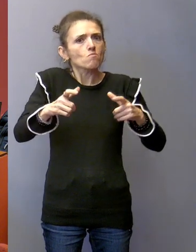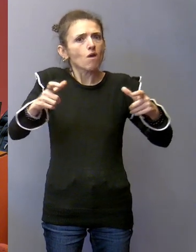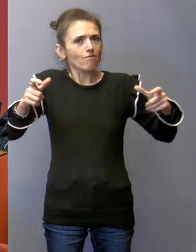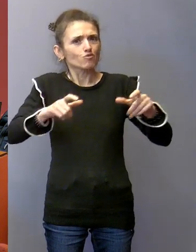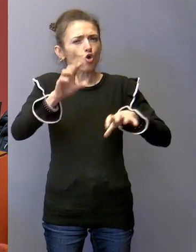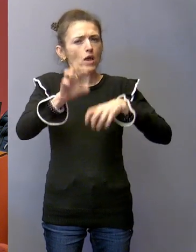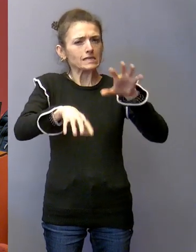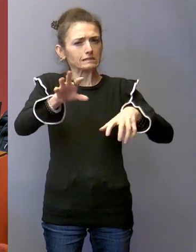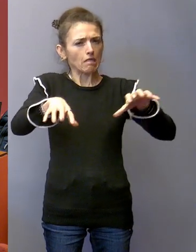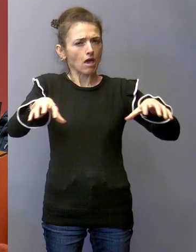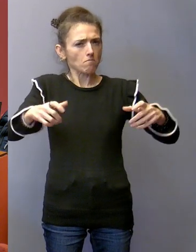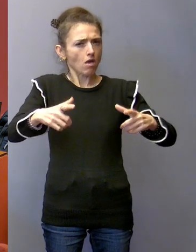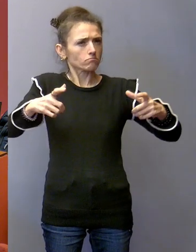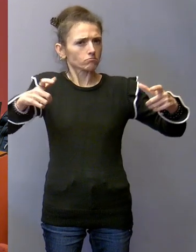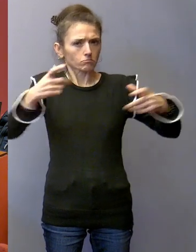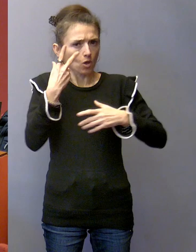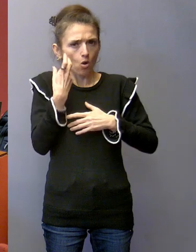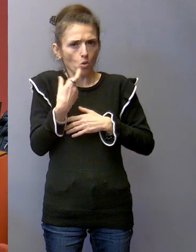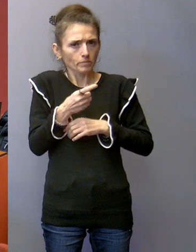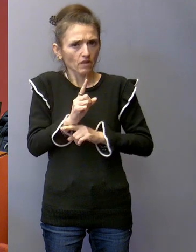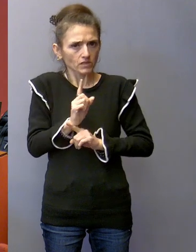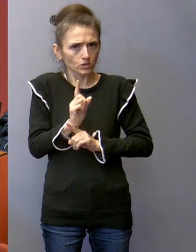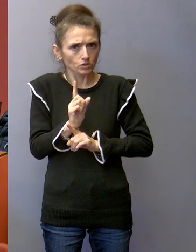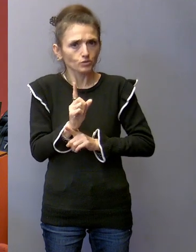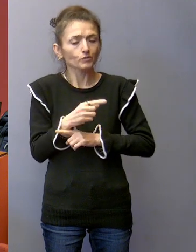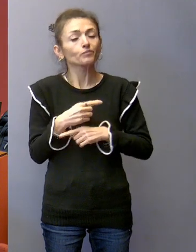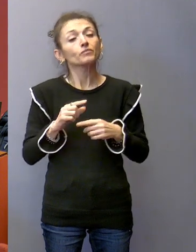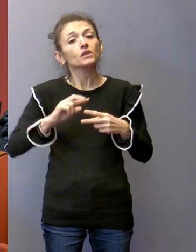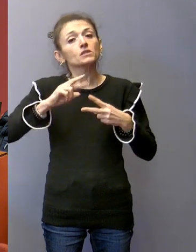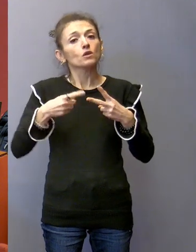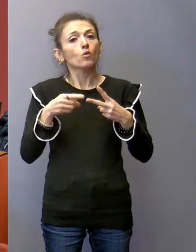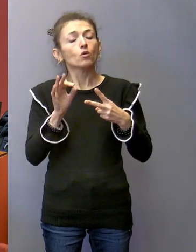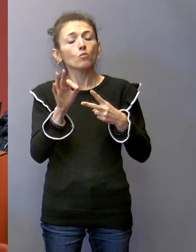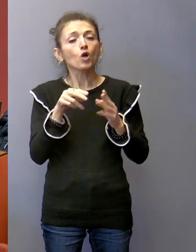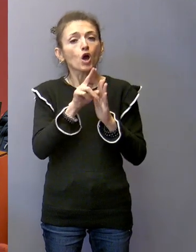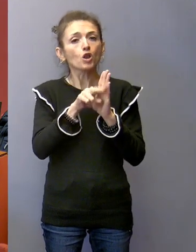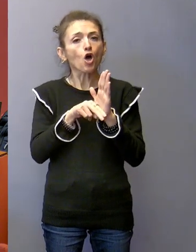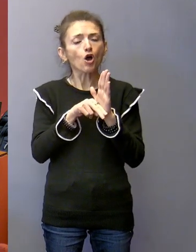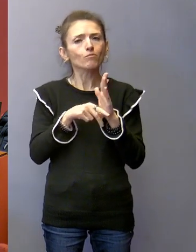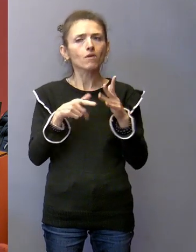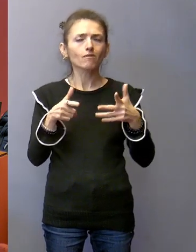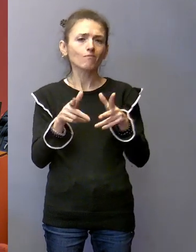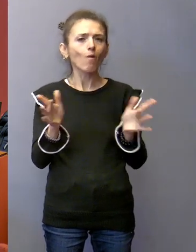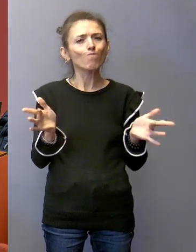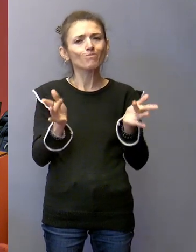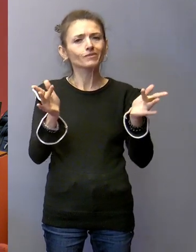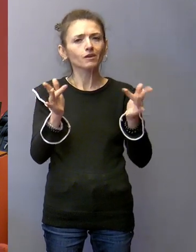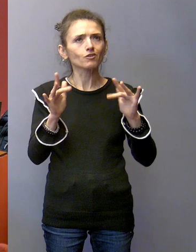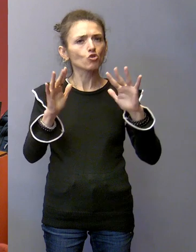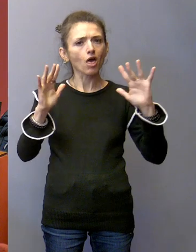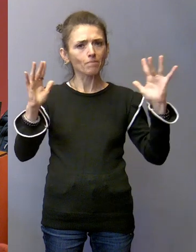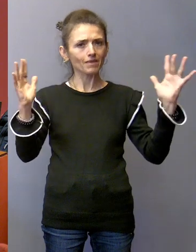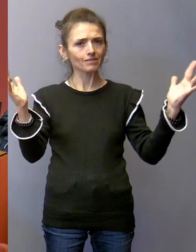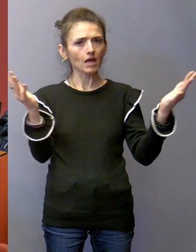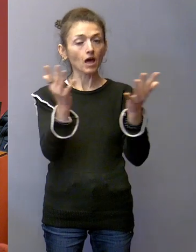fermo secondo punto norme di mitigazione ambientale all'articolo 14 è un primo passo ma un primo passo